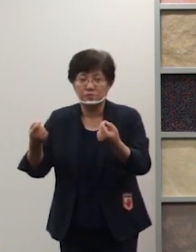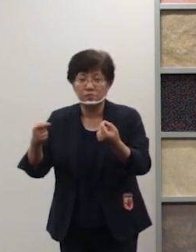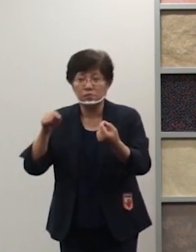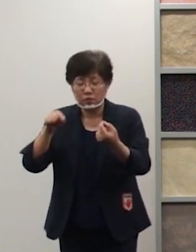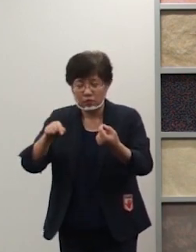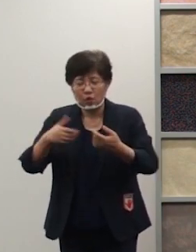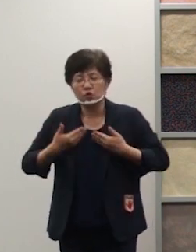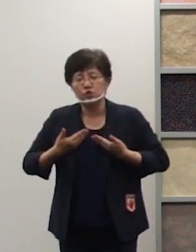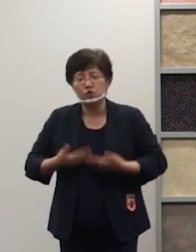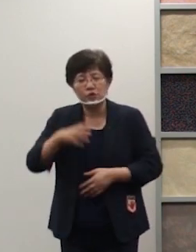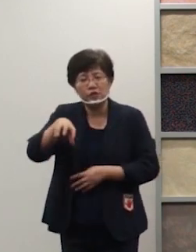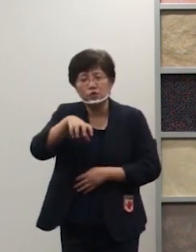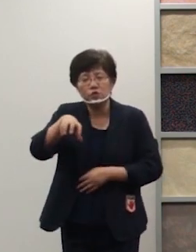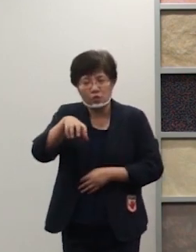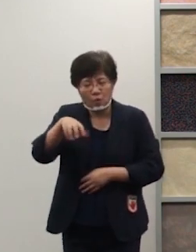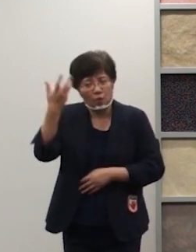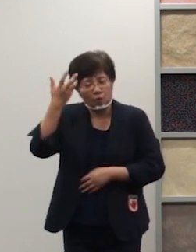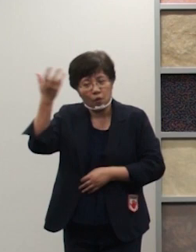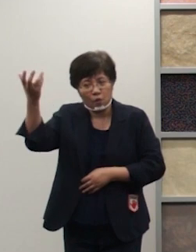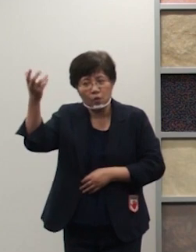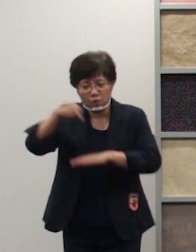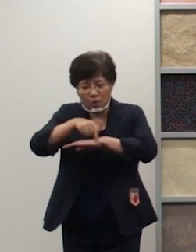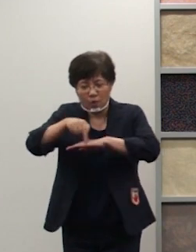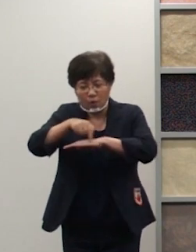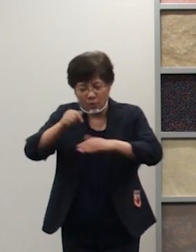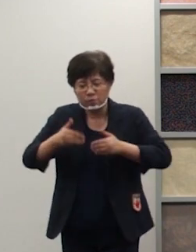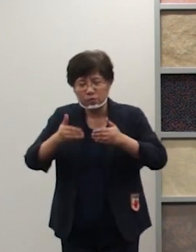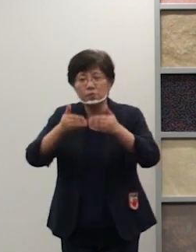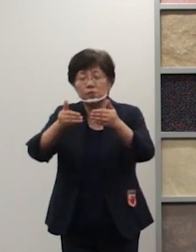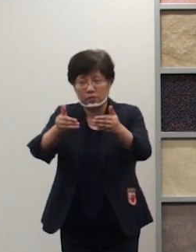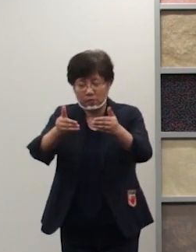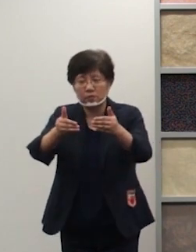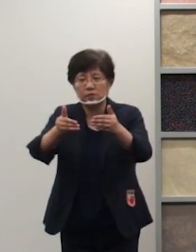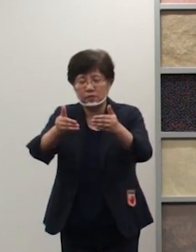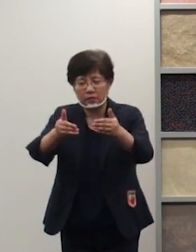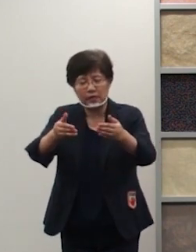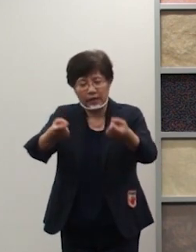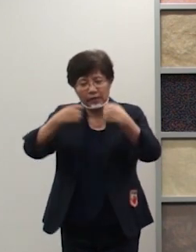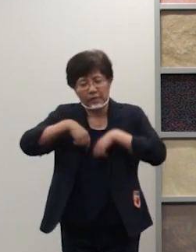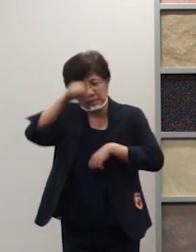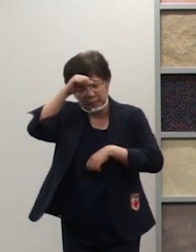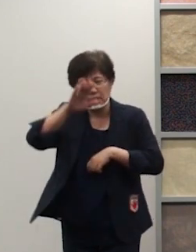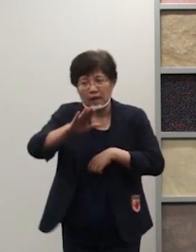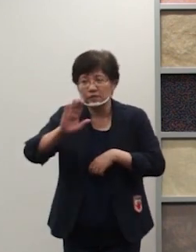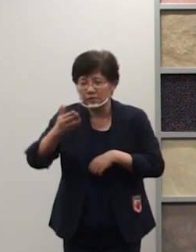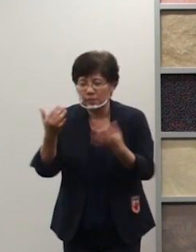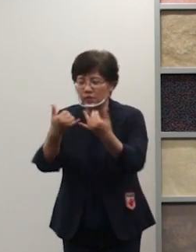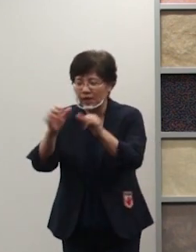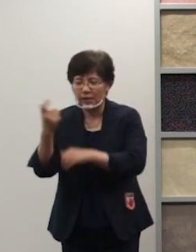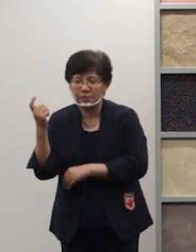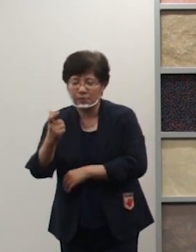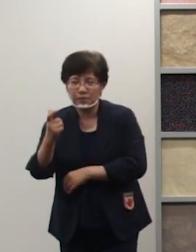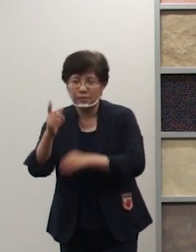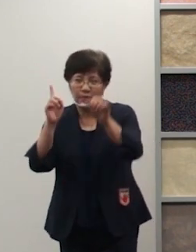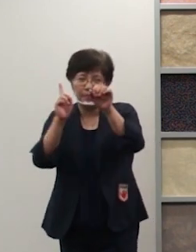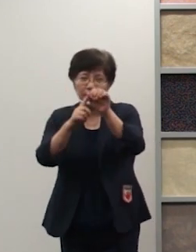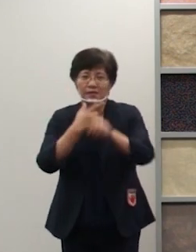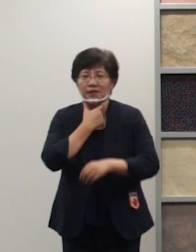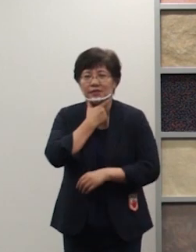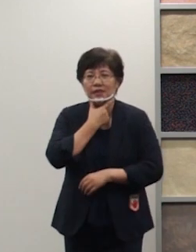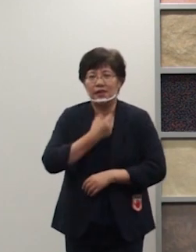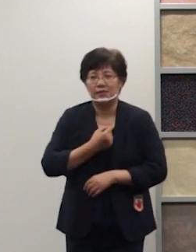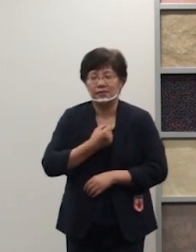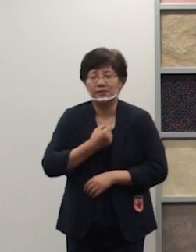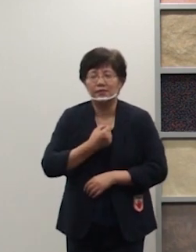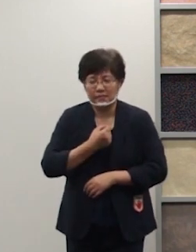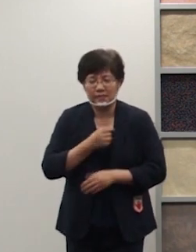構想の推進を強化し、超感染症社会への移行を加速させていきたいと思います。少なくともここしばらく